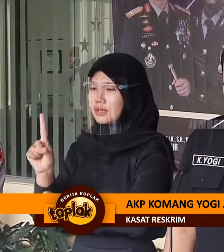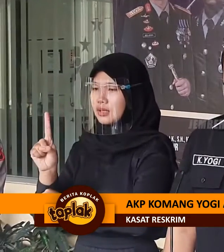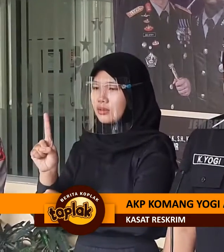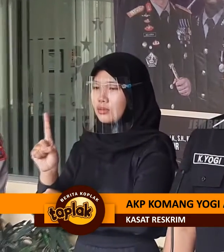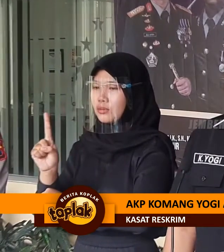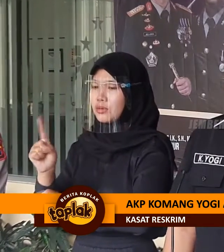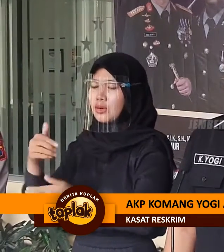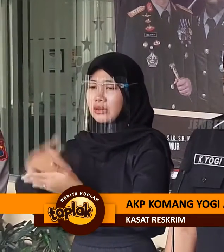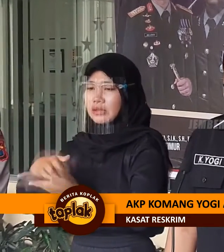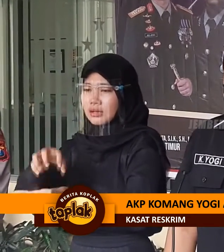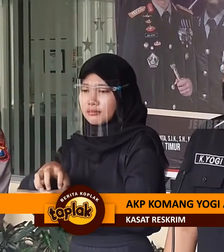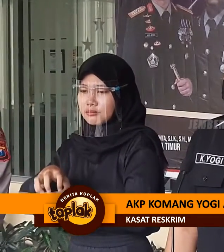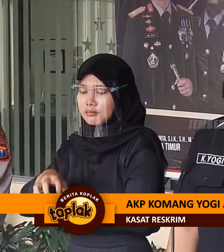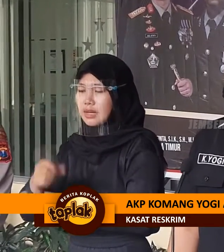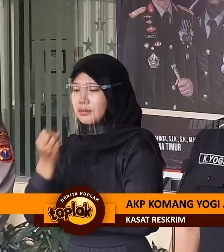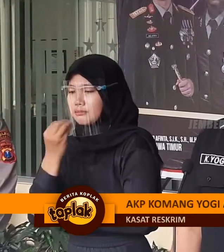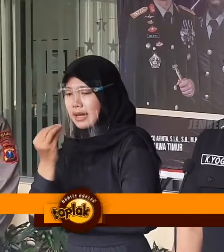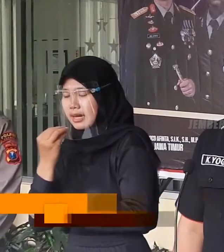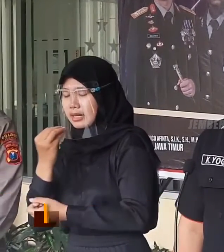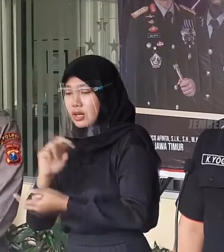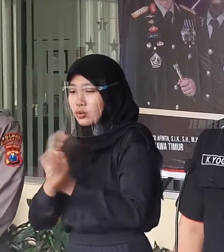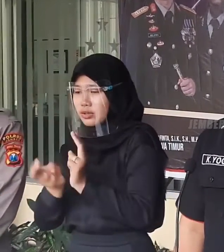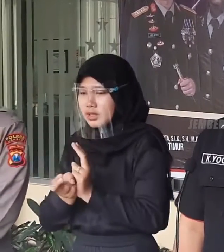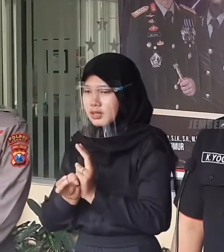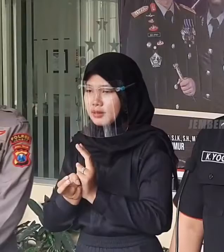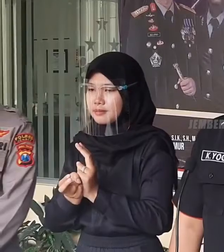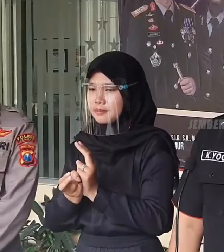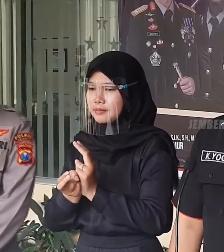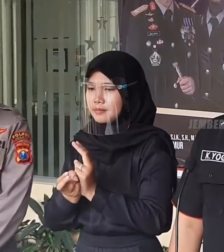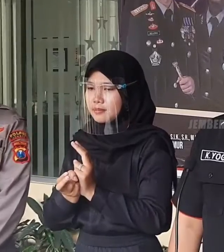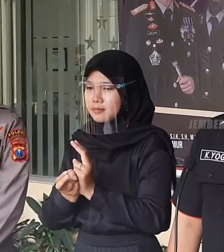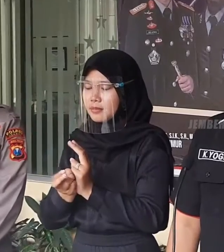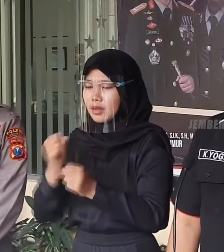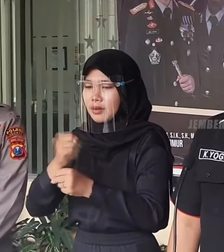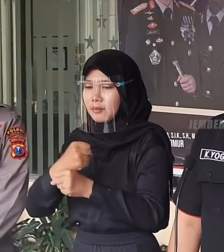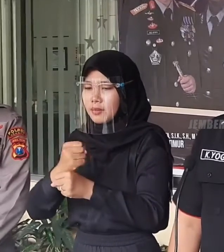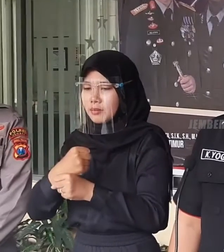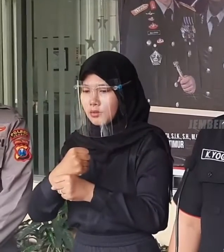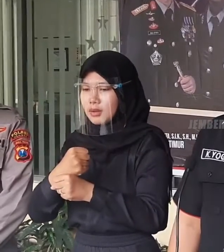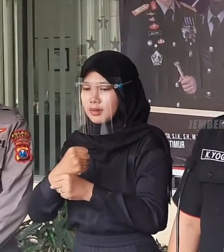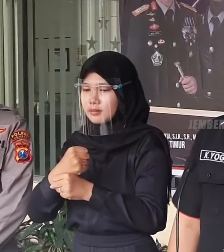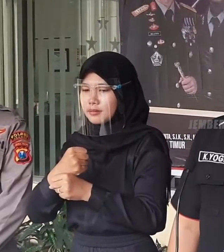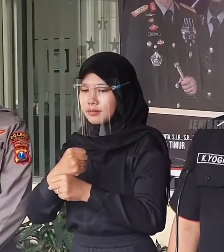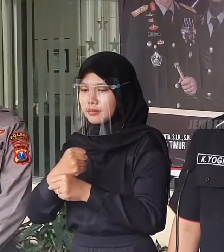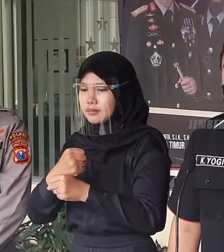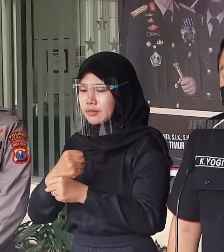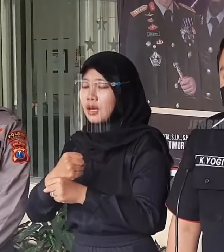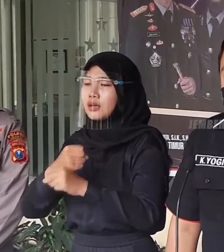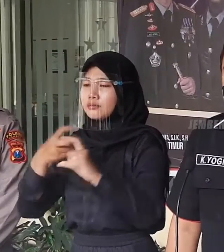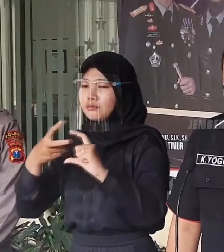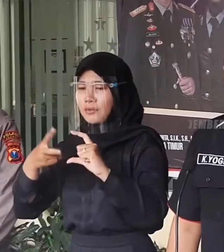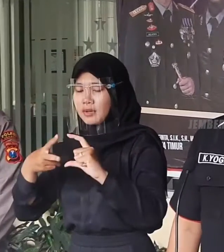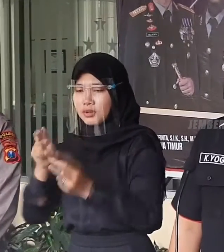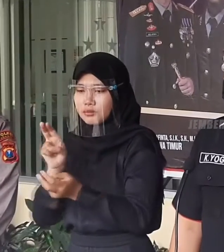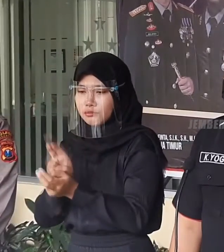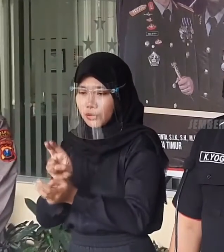dalam restoran cepat saji tersebut, ya telah terjadi perbuatan membuat dan memproduksi pornografi.